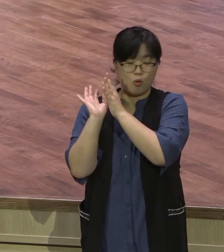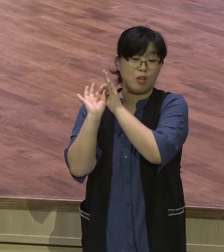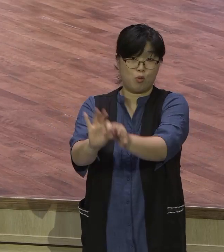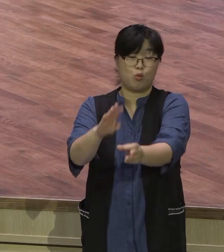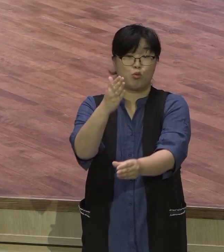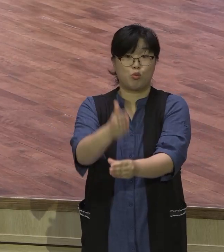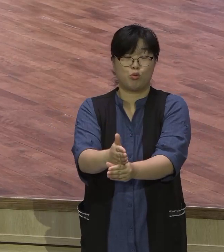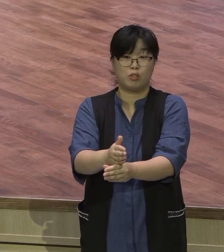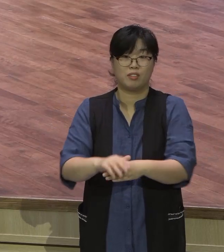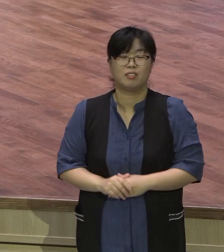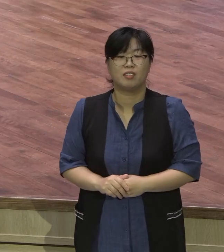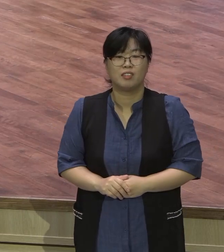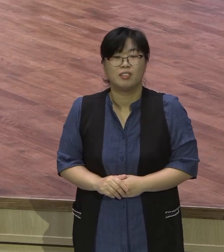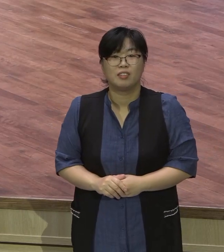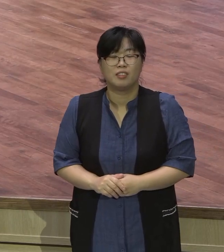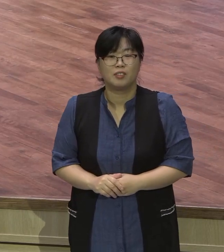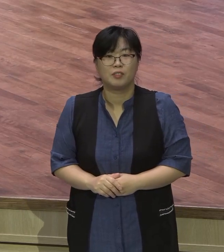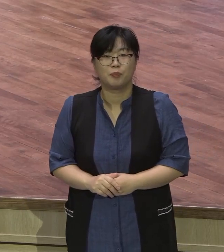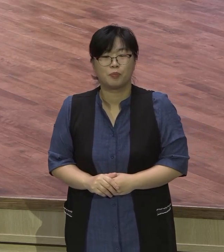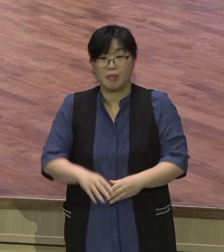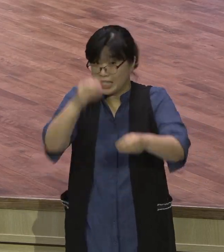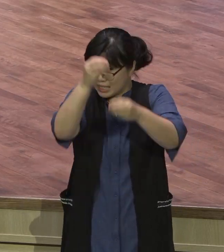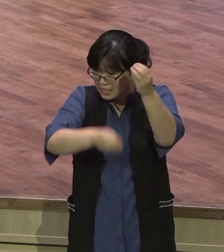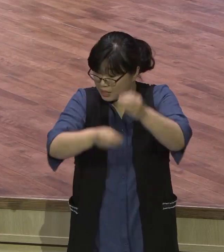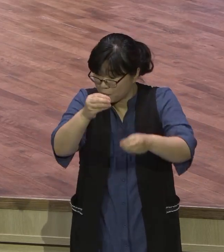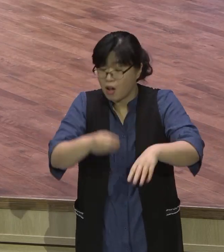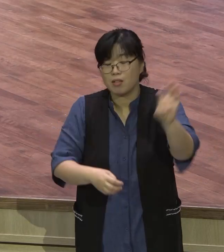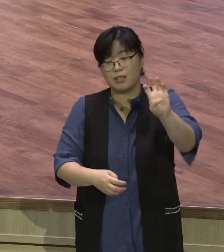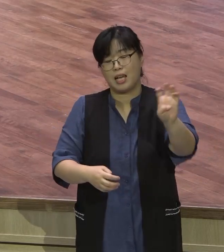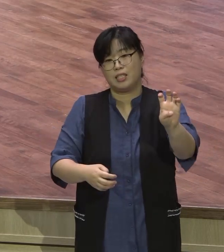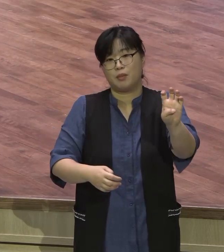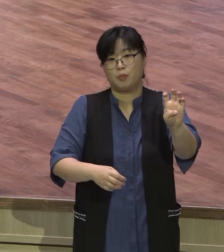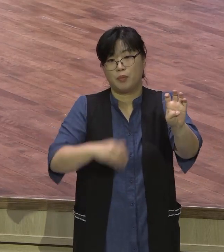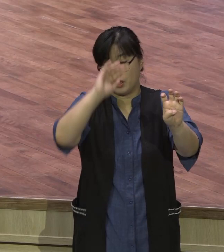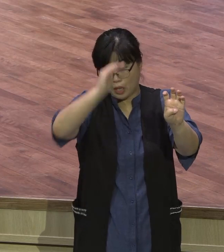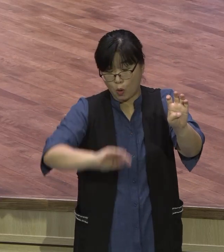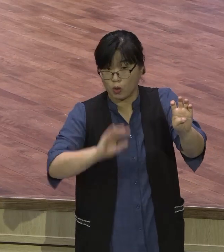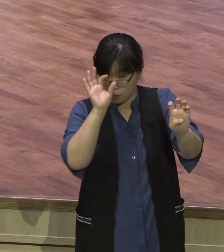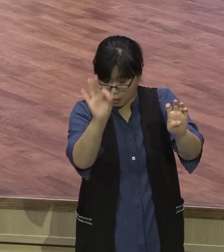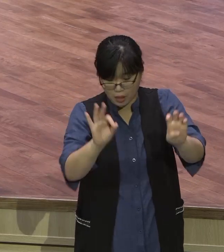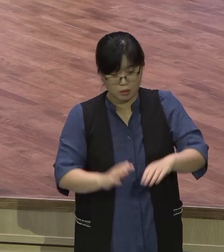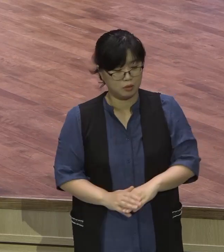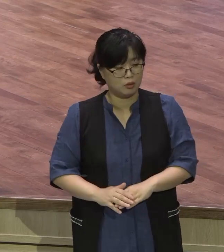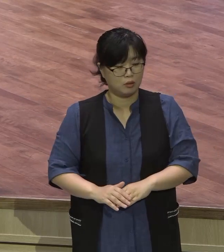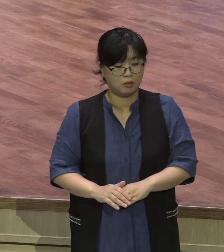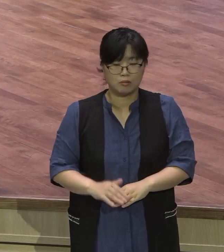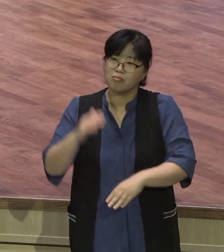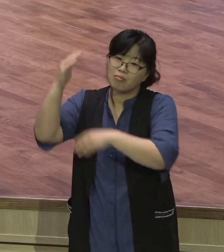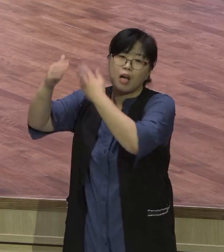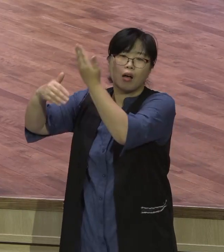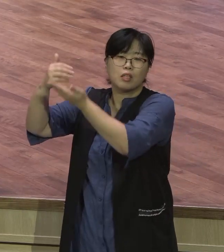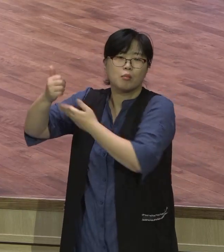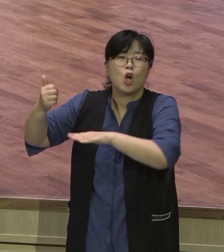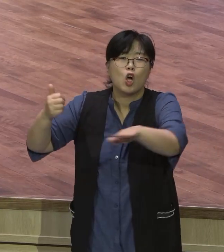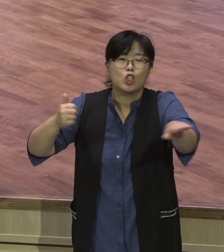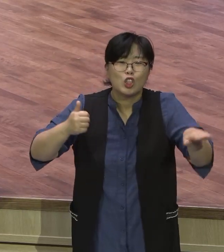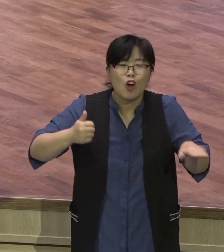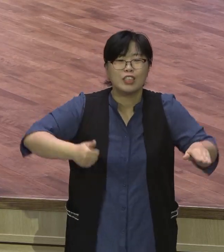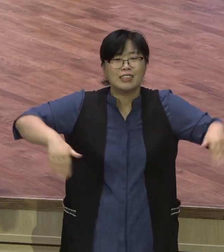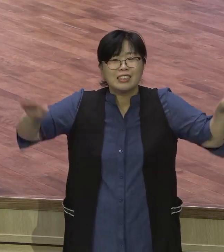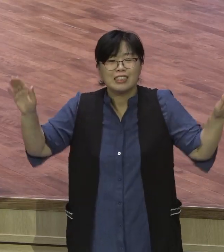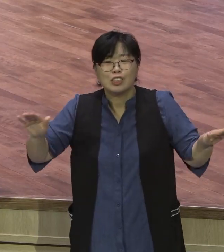10편 90편 4주로 출제를 보면 10편 기자가 이 사실을 고백합니다. 그가 너를 그의 기스로 덮으시리니